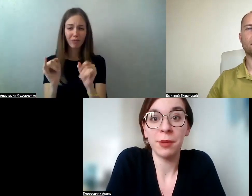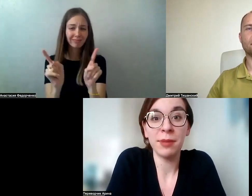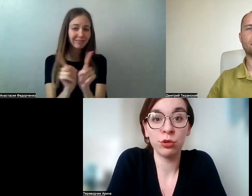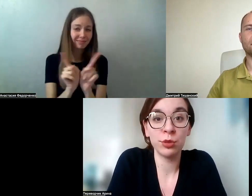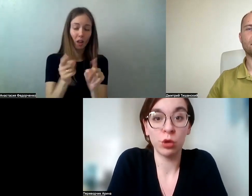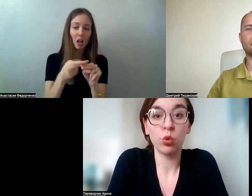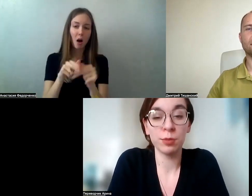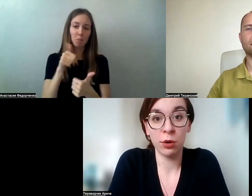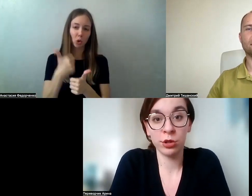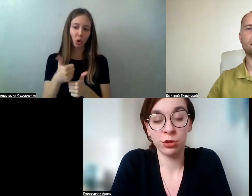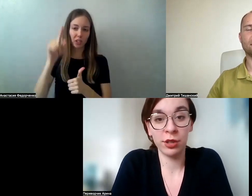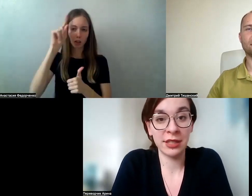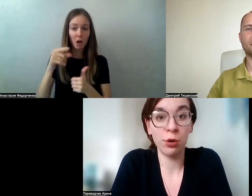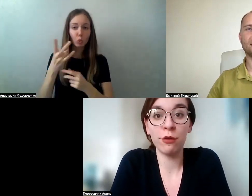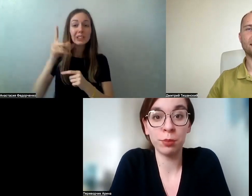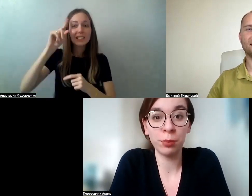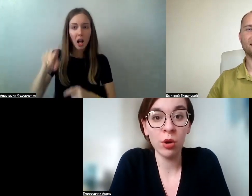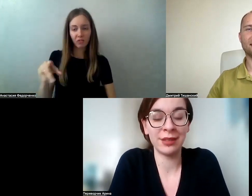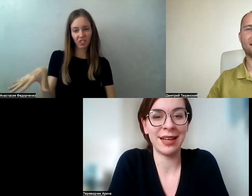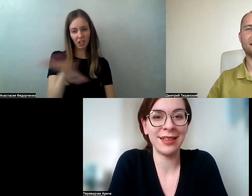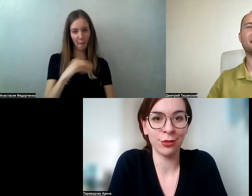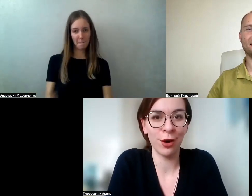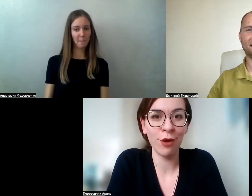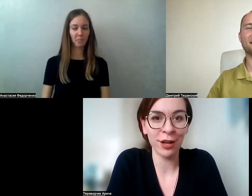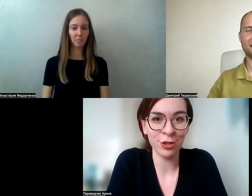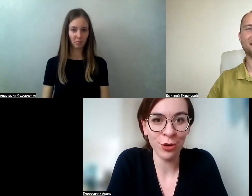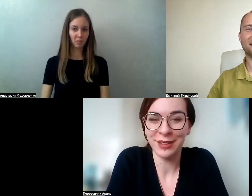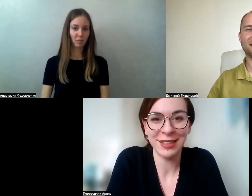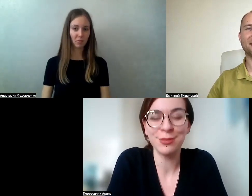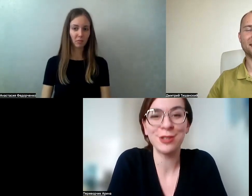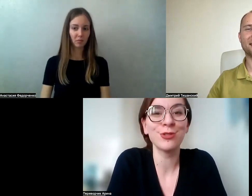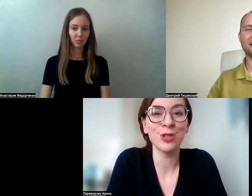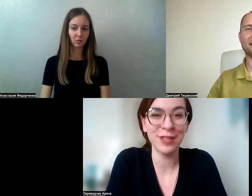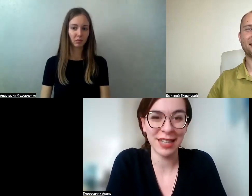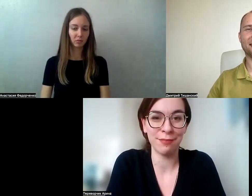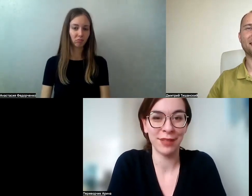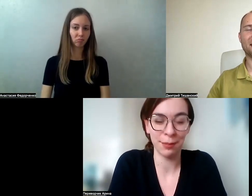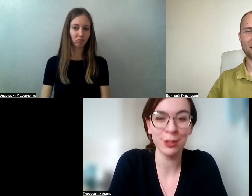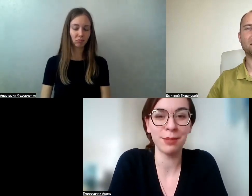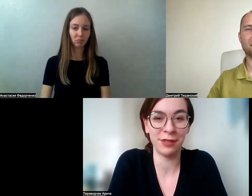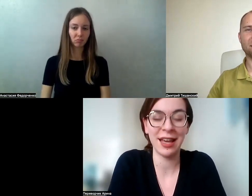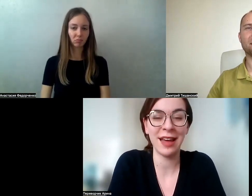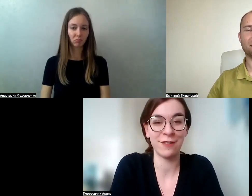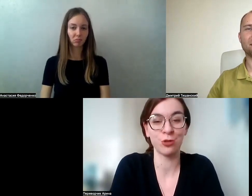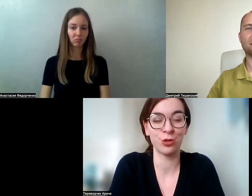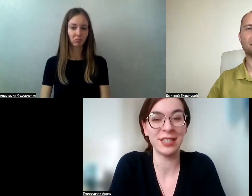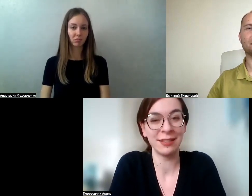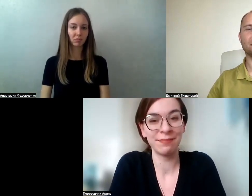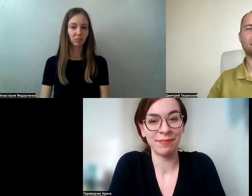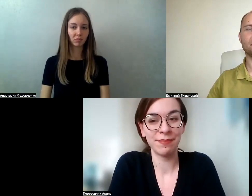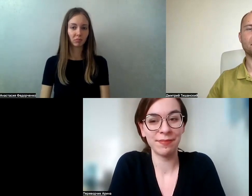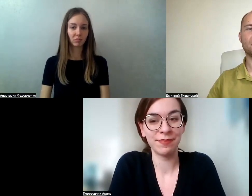думаете? А вот, например, вы думаете, курс проходит только те, у кого все плохо? Да нет, у кого хорошо. Это на самом деле нужно всем. Это просто повлияет на вашу